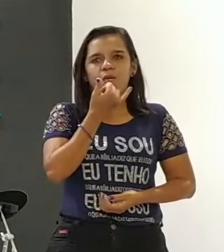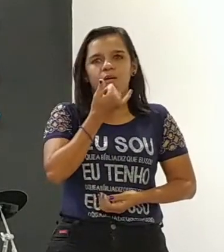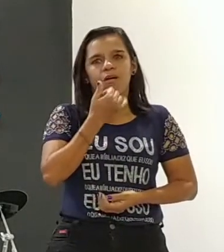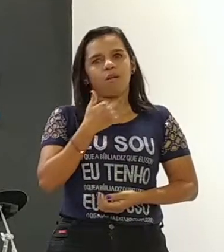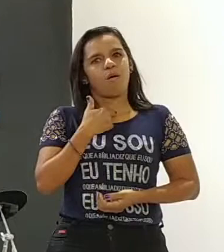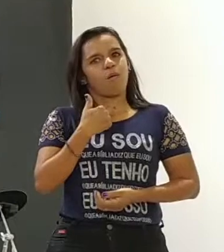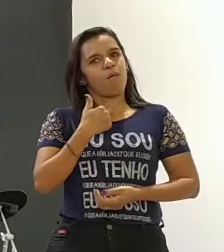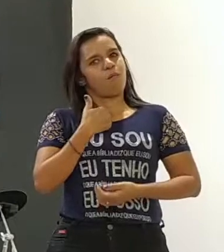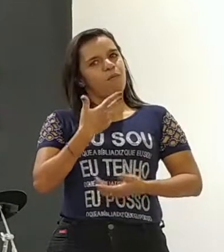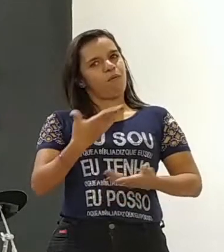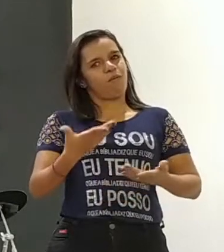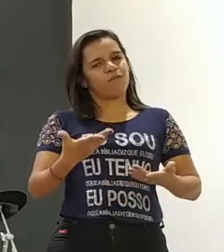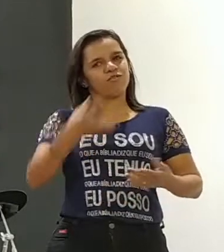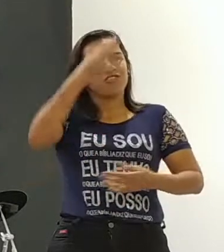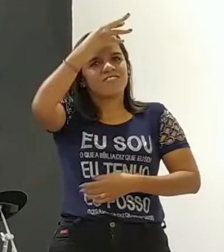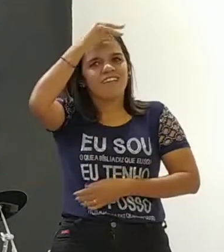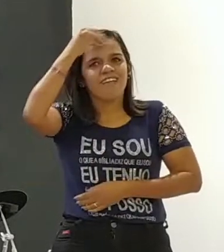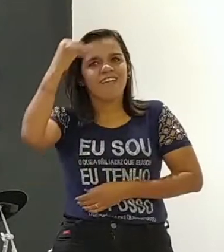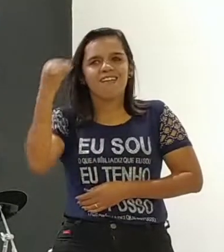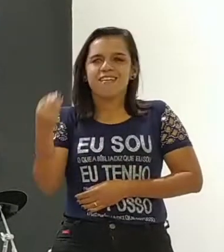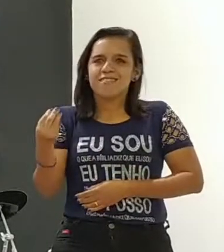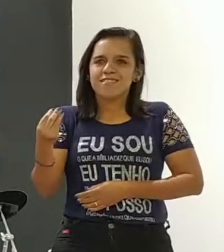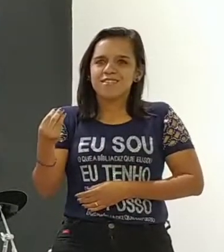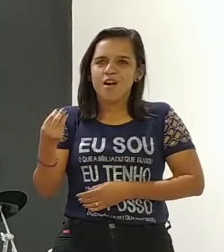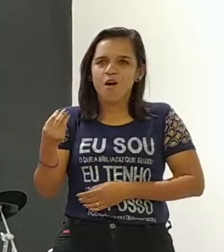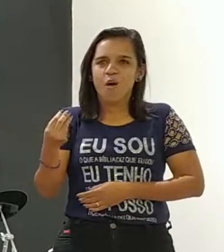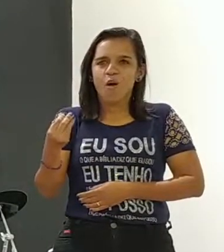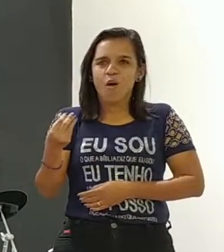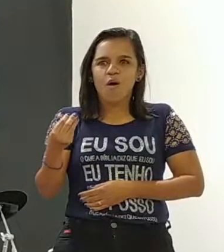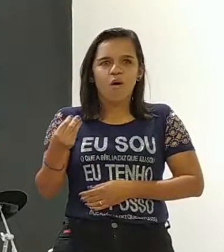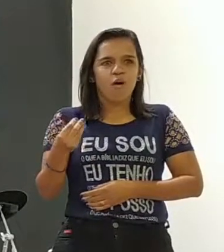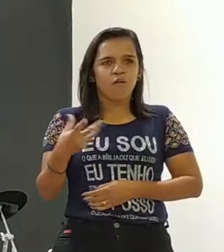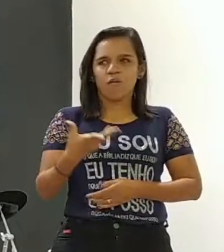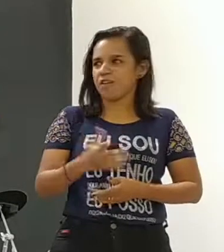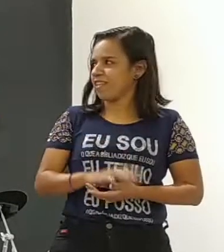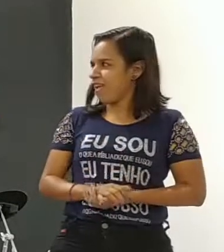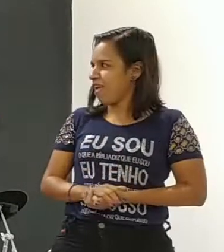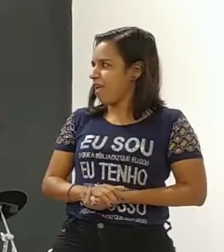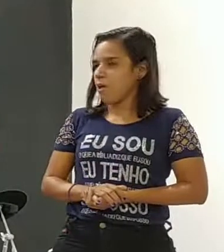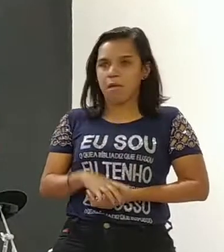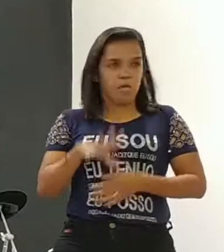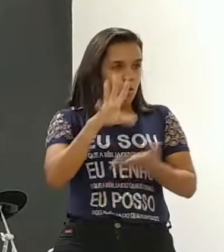não posso deixar, eu vou até imitar um pouco o pastor.